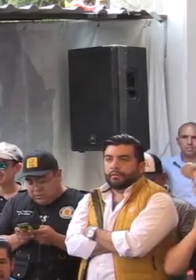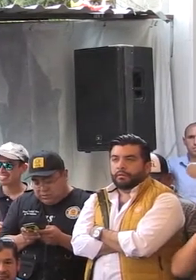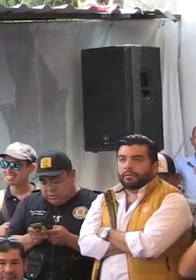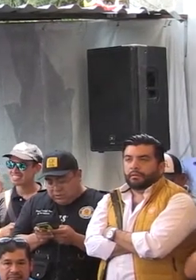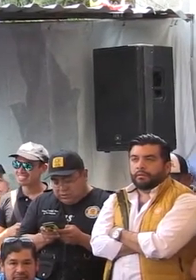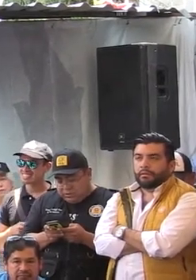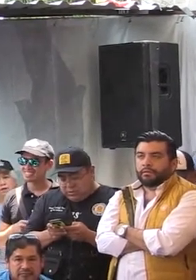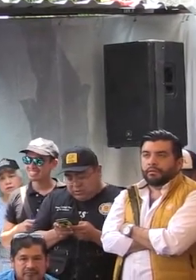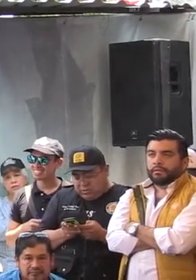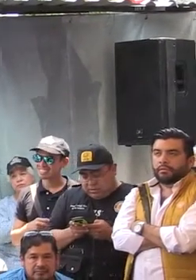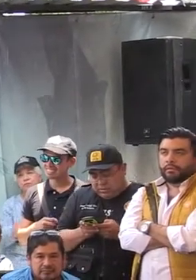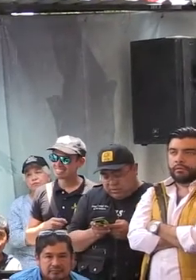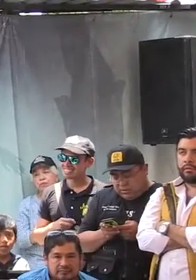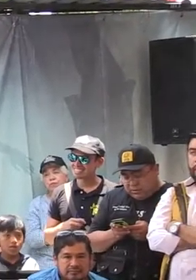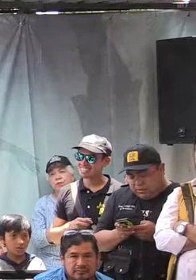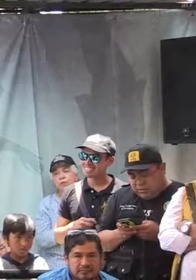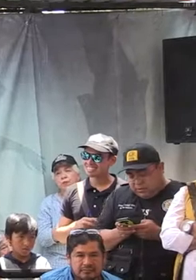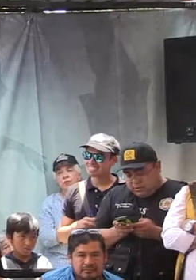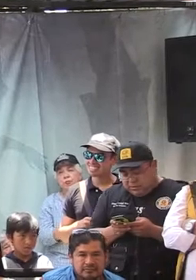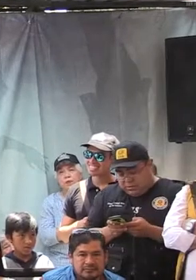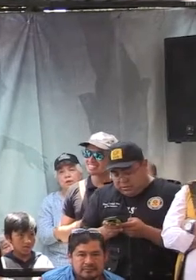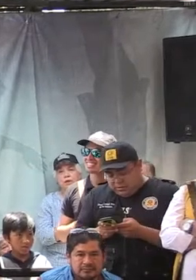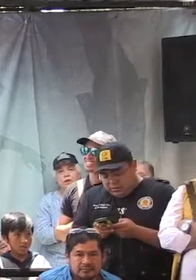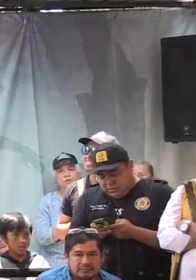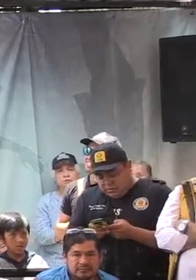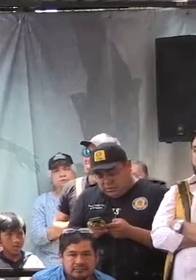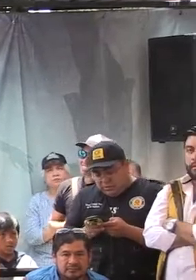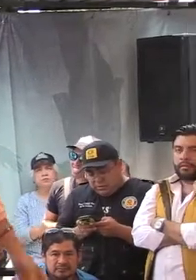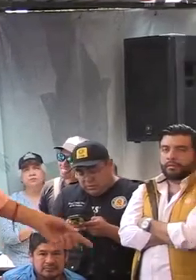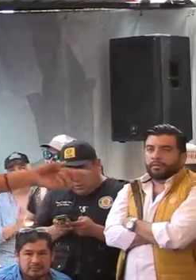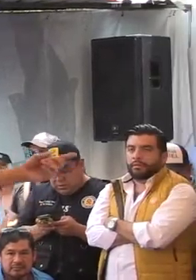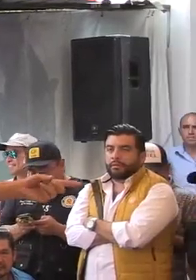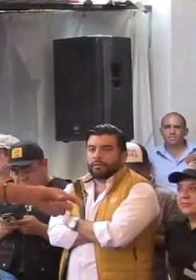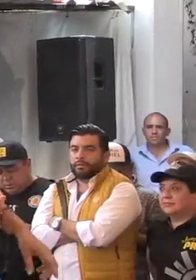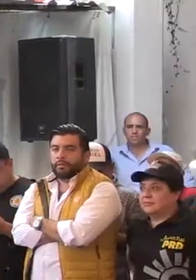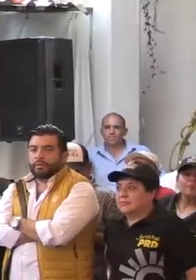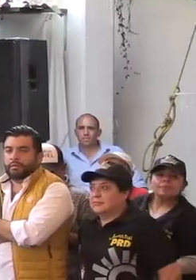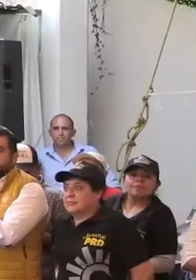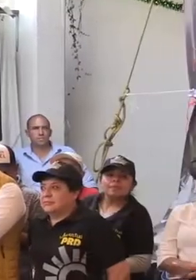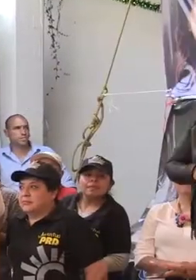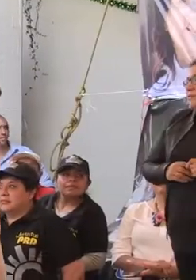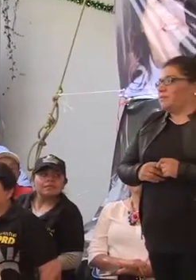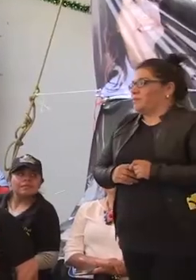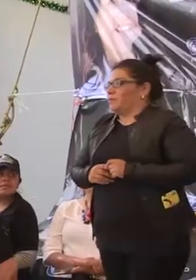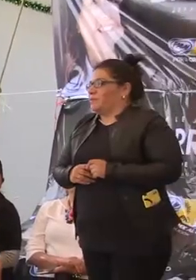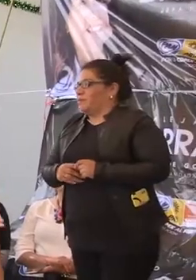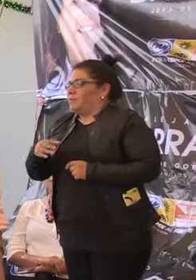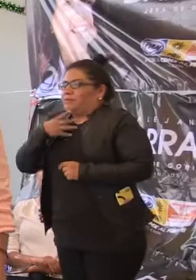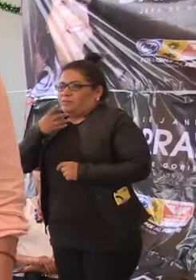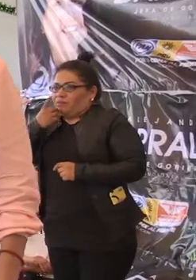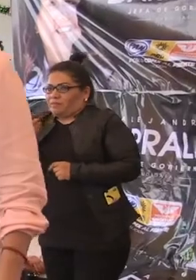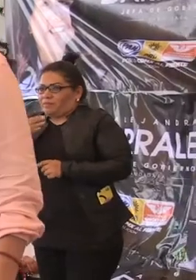escuela, sacar buenas calificaciones y echarle ganas. Bueno, pues yo les quiero decir a todas y a